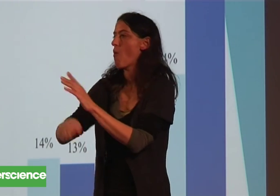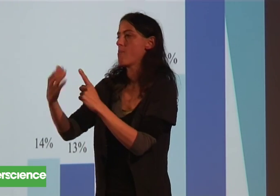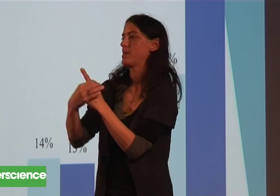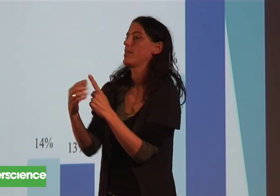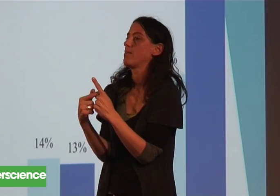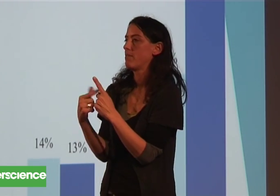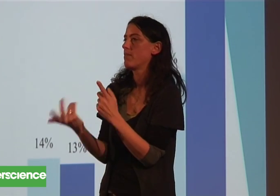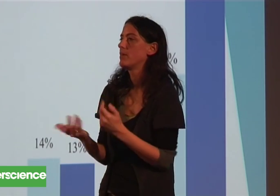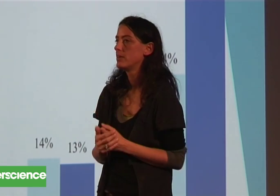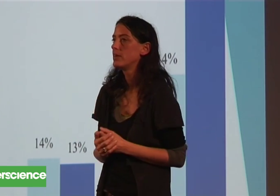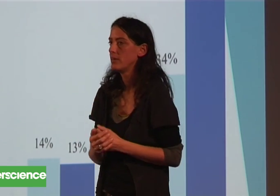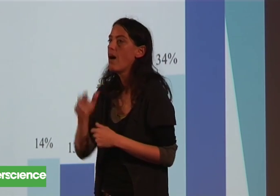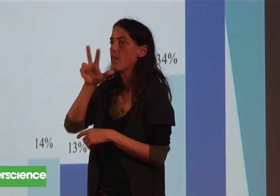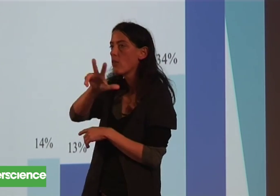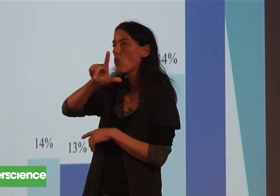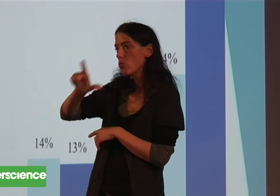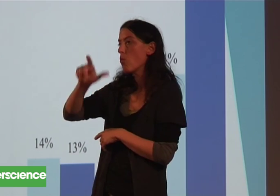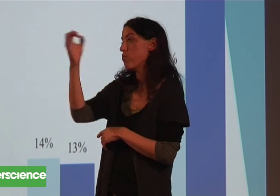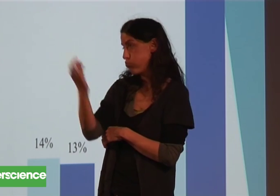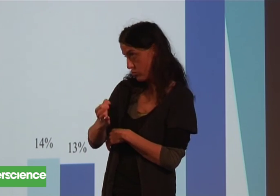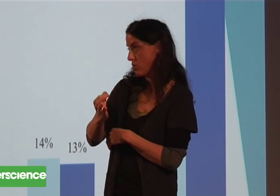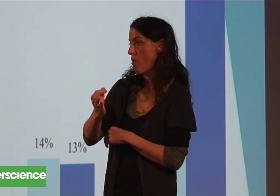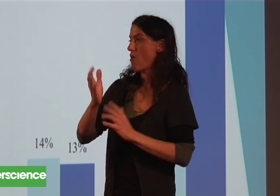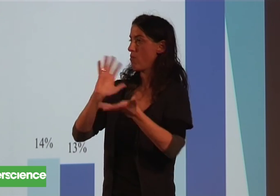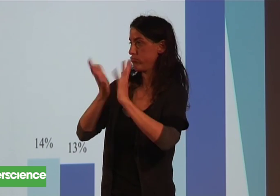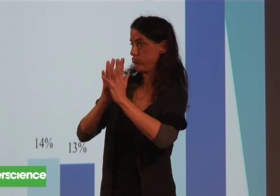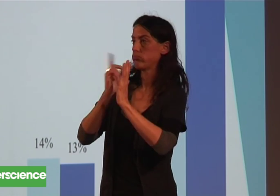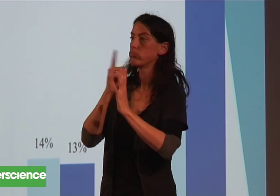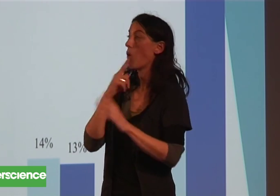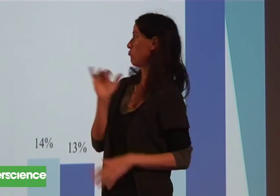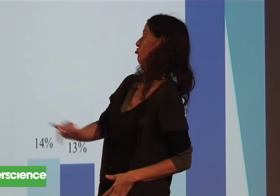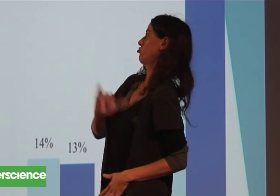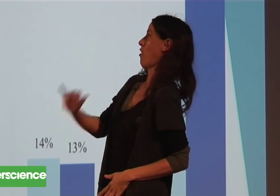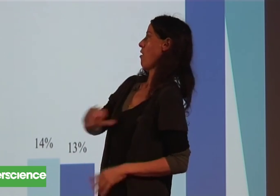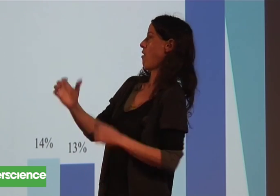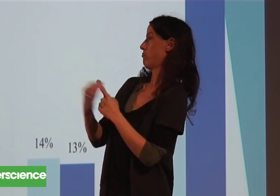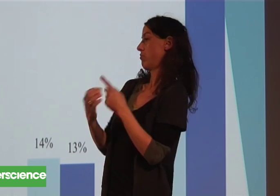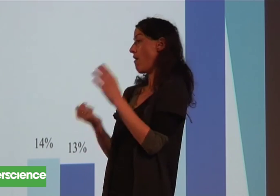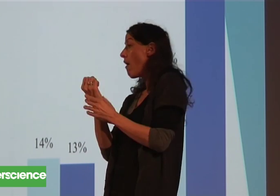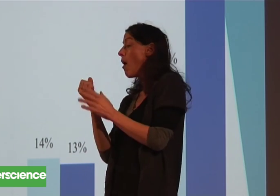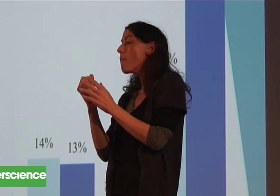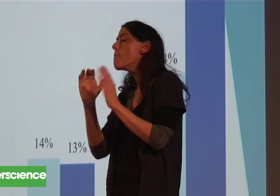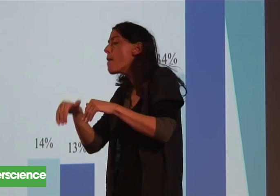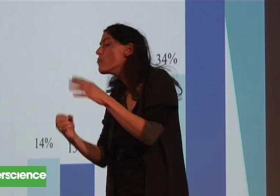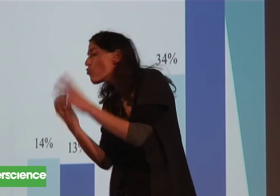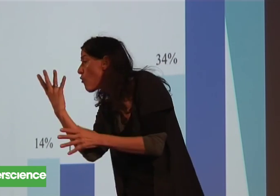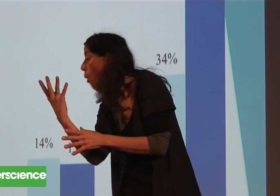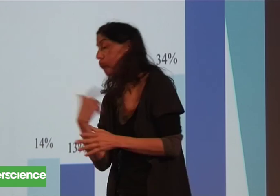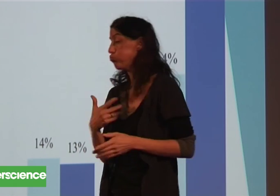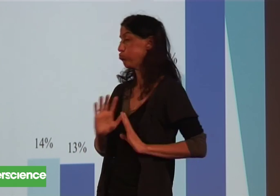que 32% des personnes interrogées déclarent ne jamais avoir utilisé un préservatif avec le nouveau partenaire, contre 16%